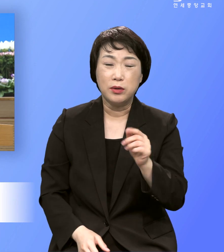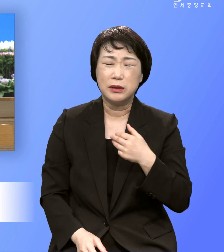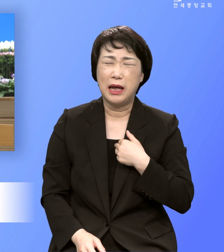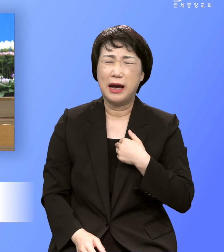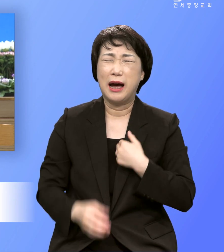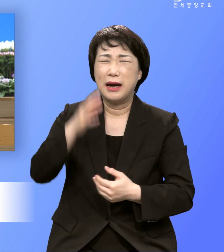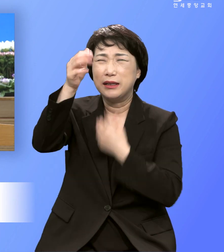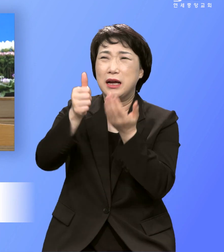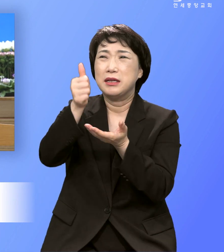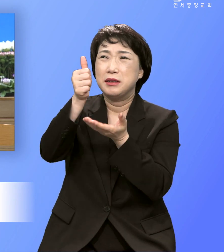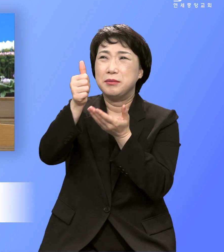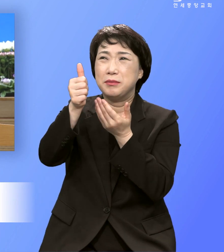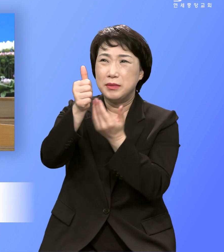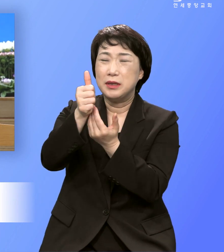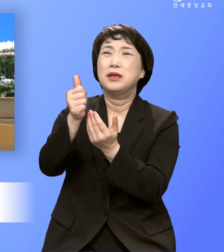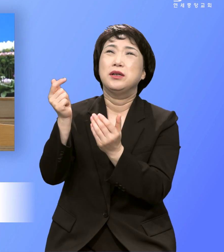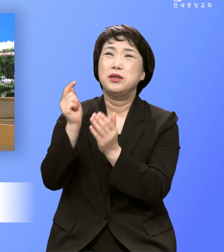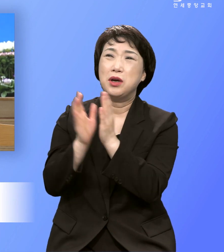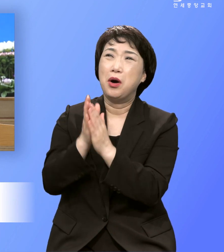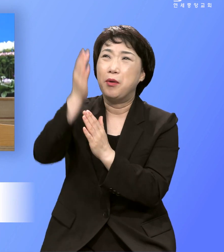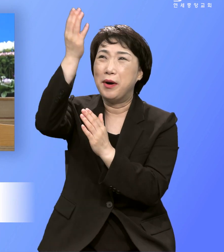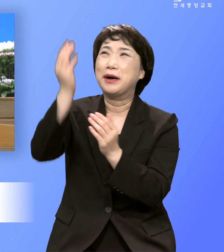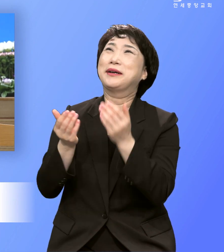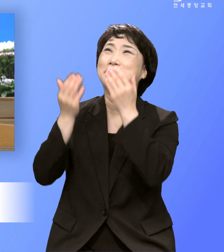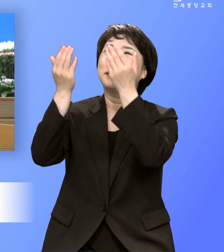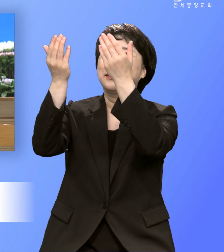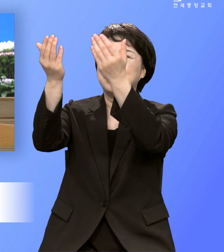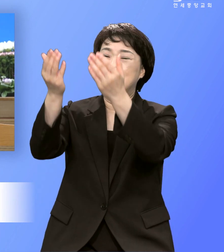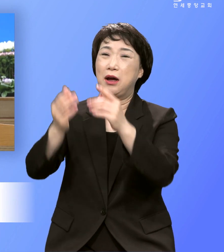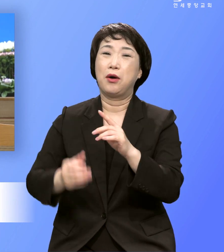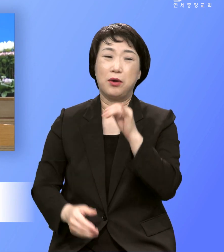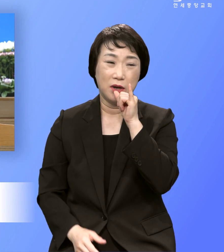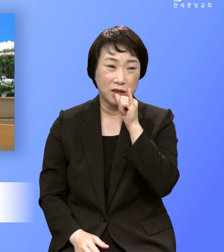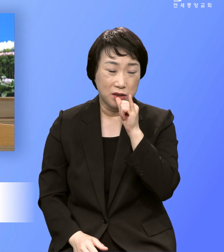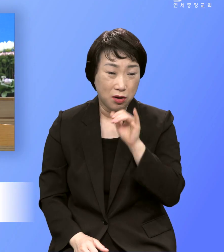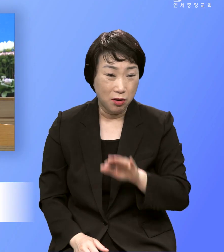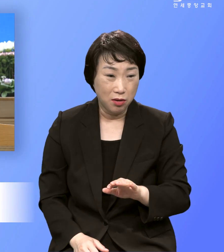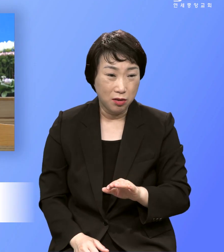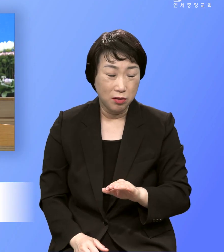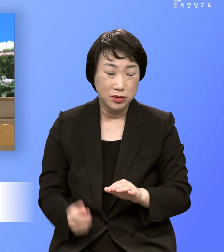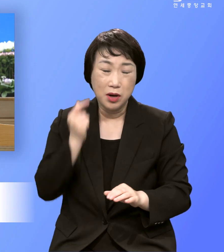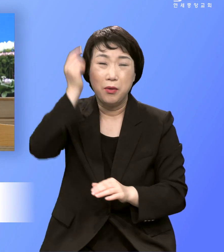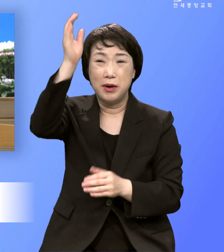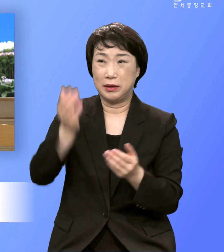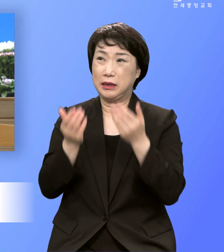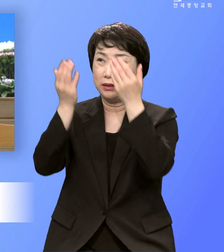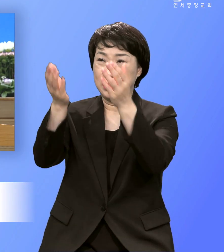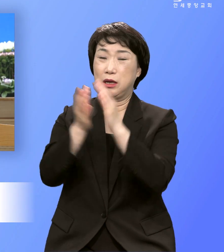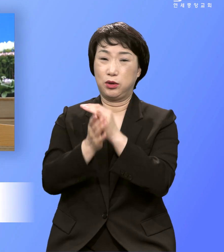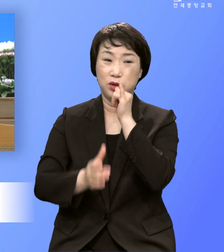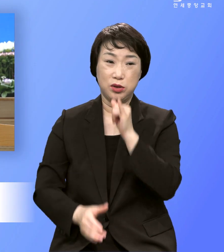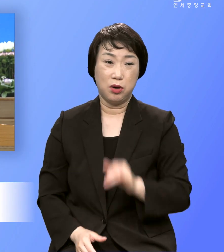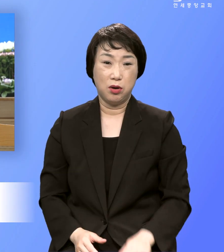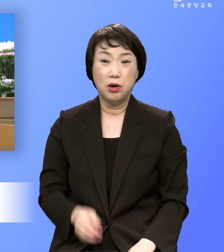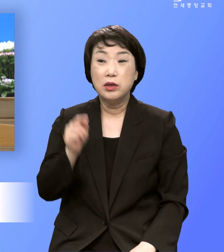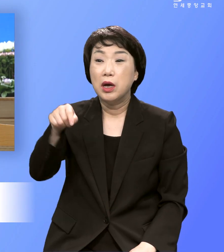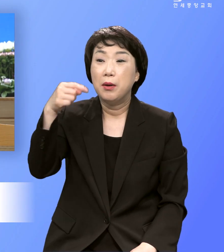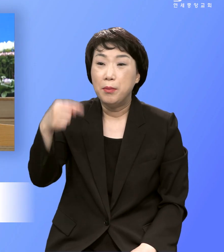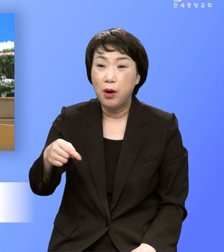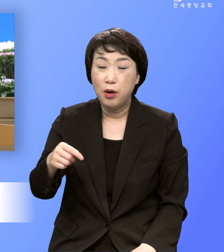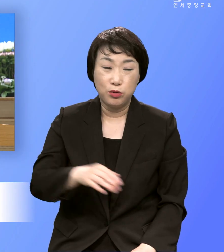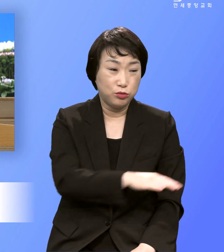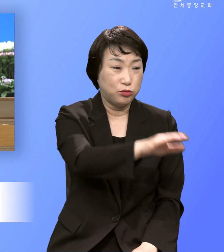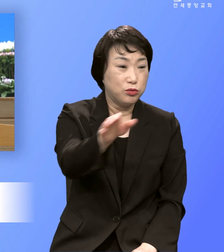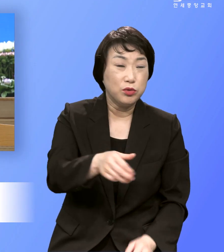하나님을 영화롭게 하였다. 영화롭게. 그 영화롭게 한 것이 뭐냐?